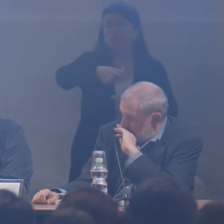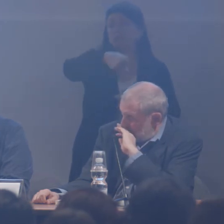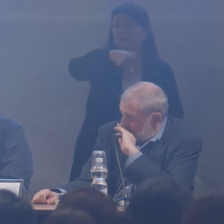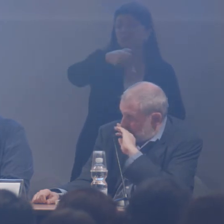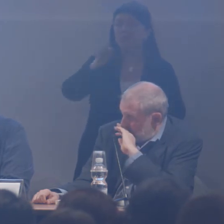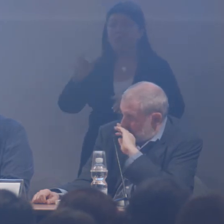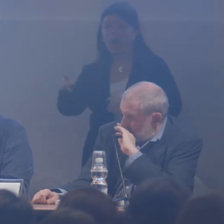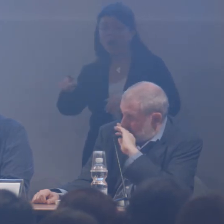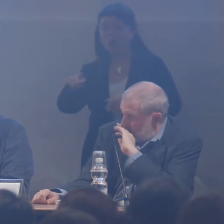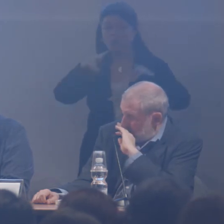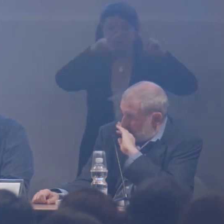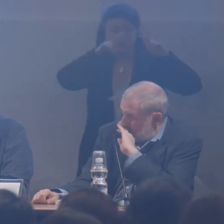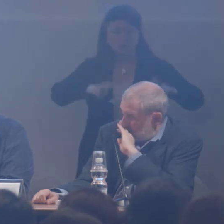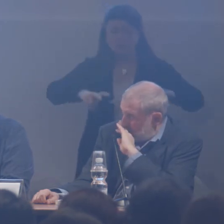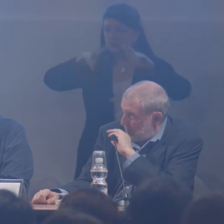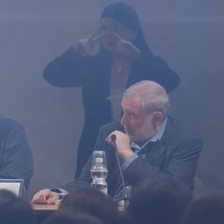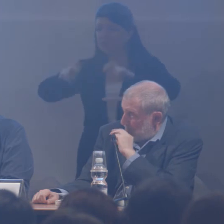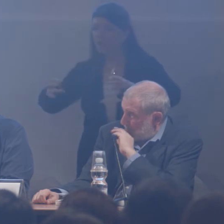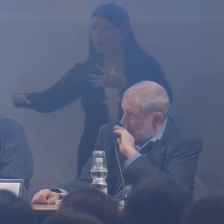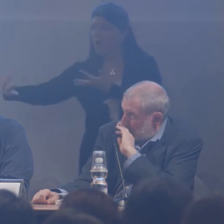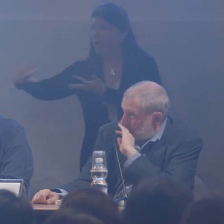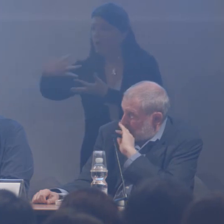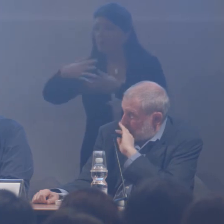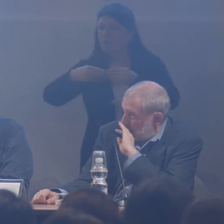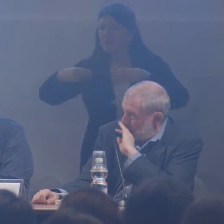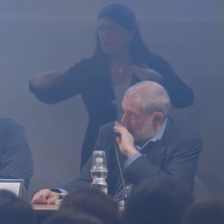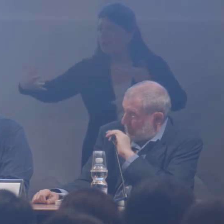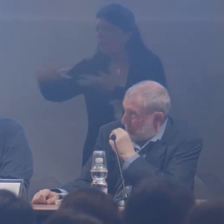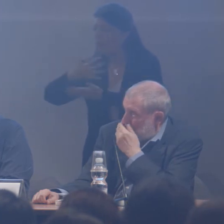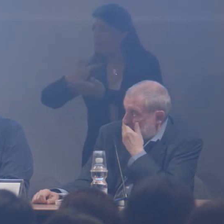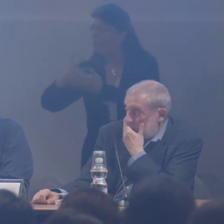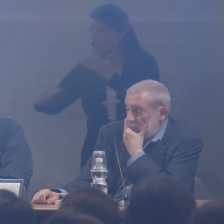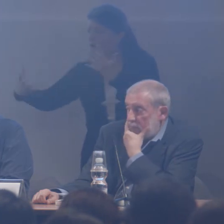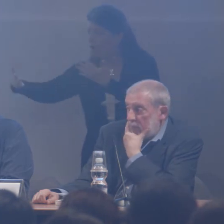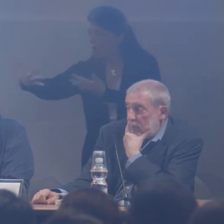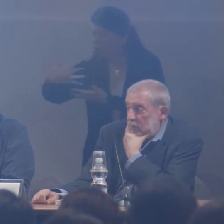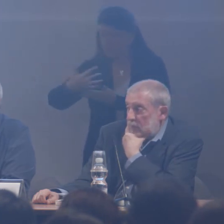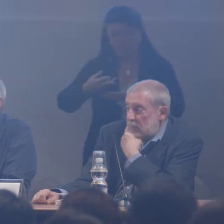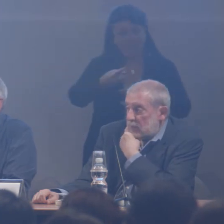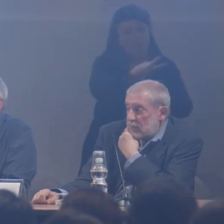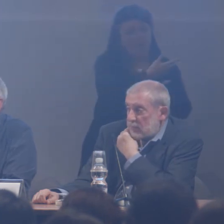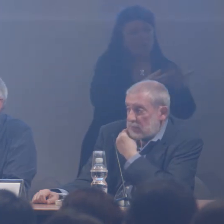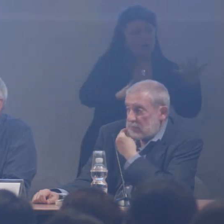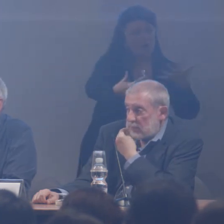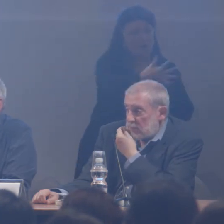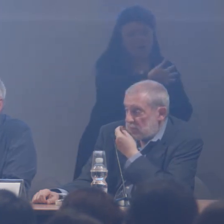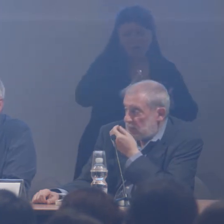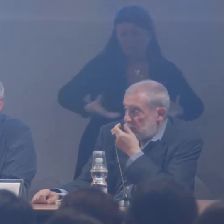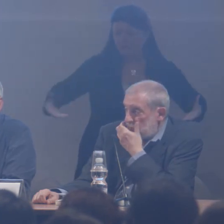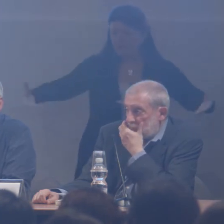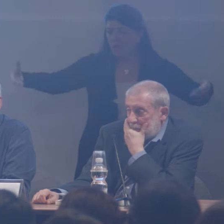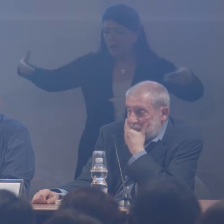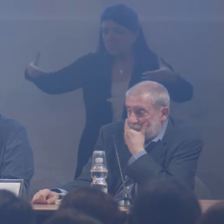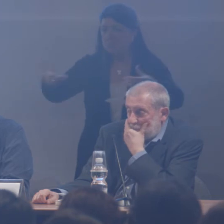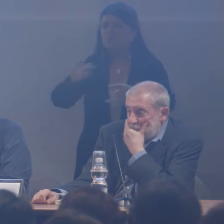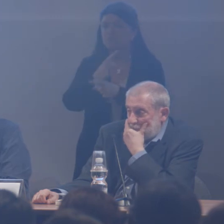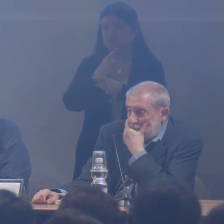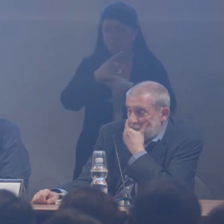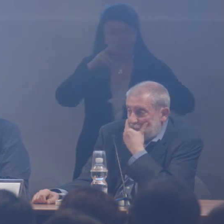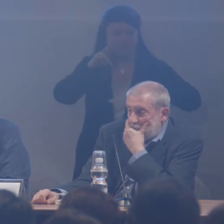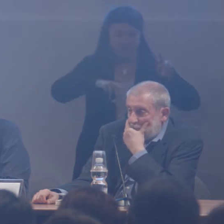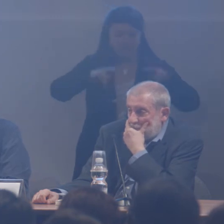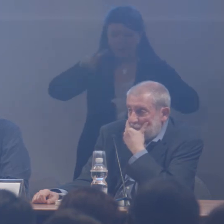raccolto tutto il materiale di prove, di riscontri che doveva essere valutato. E nel momento in